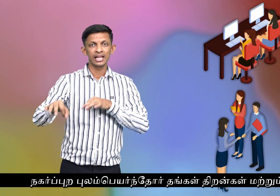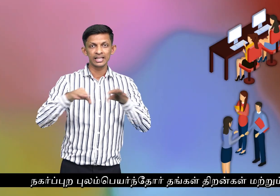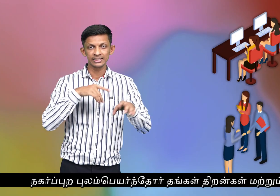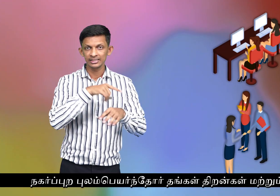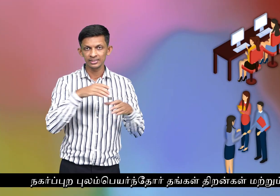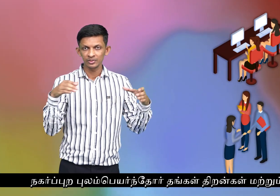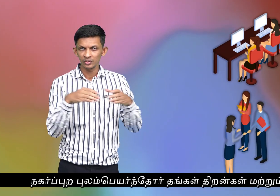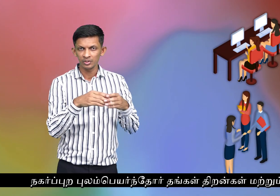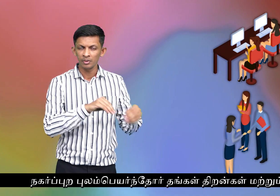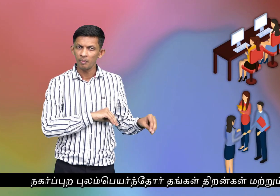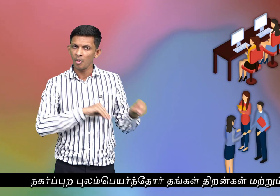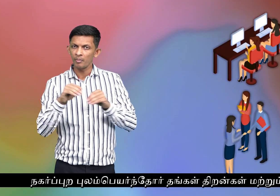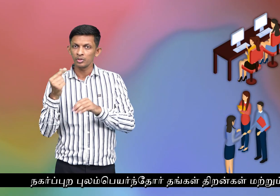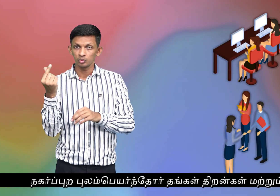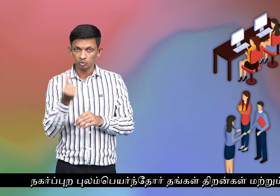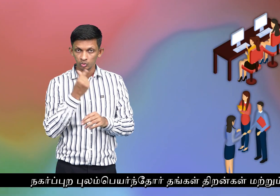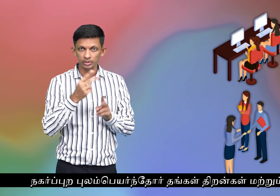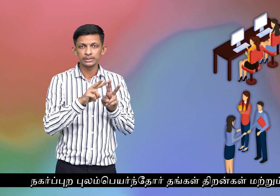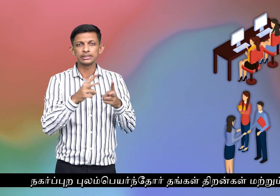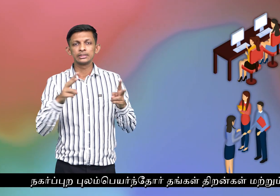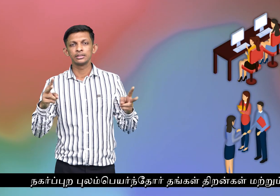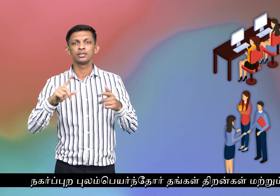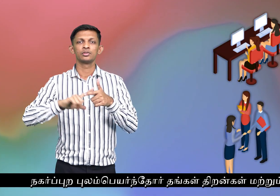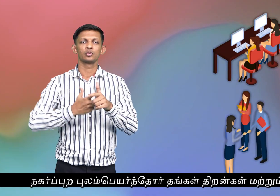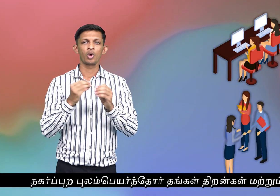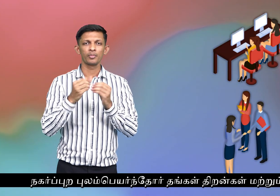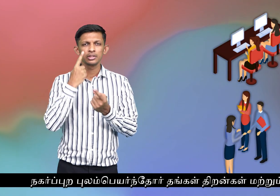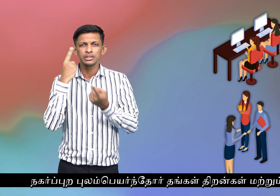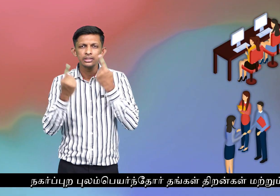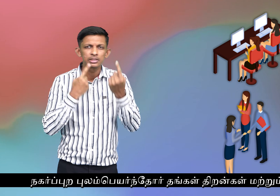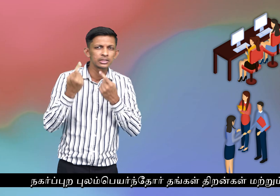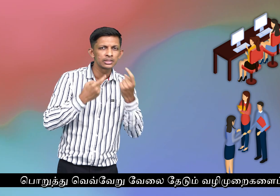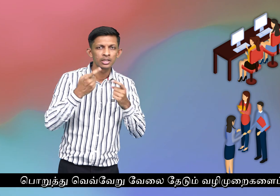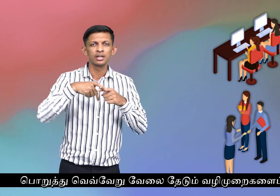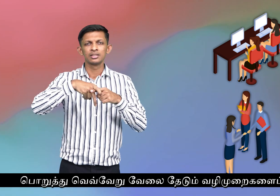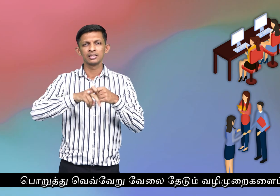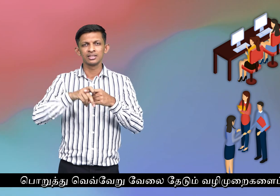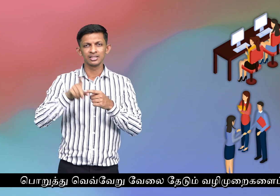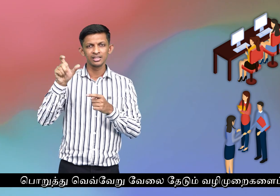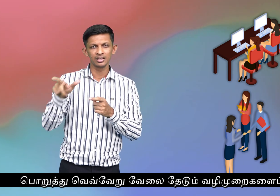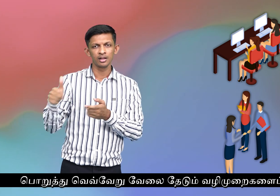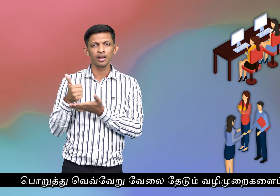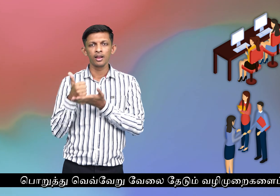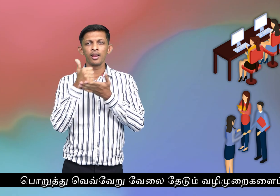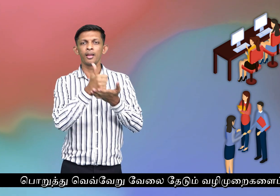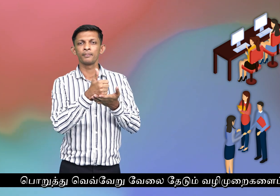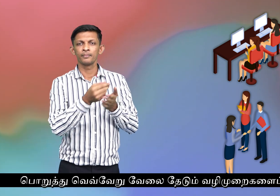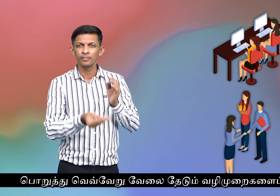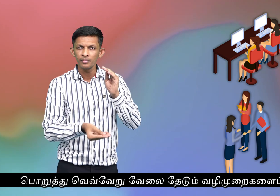நகர்ப்புற புலம்பெயர்ந்தோர் தங்கள் திறன்கள் மற்றும் கல்வி தகுதிகளைப் பொறுத்து வெவ்வேறு வேலை தேடும்